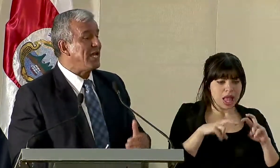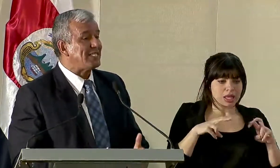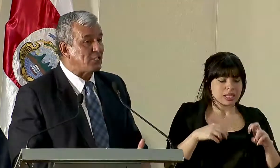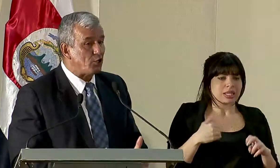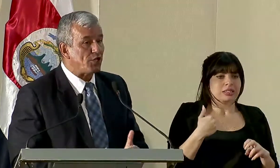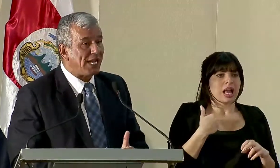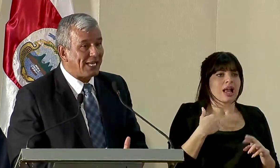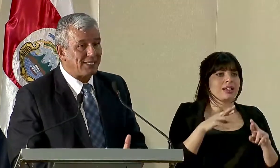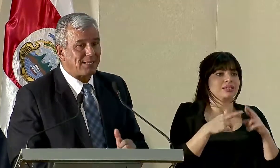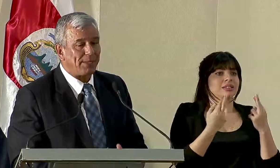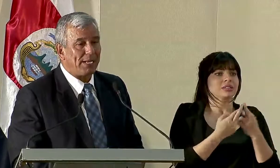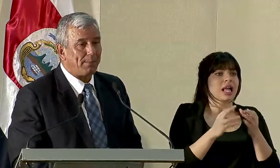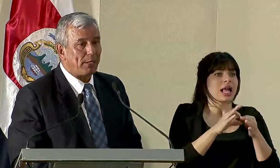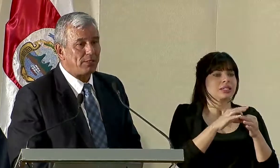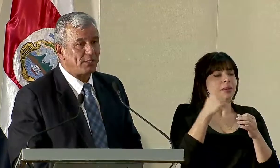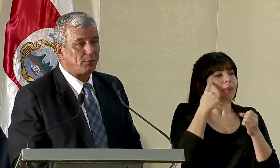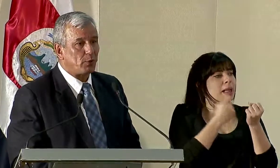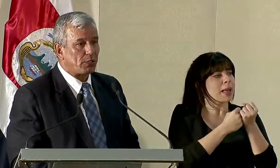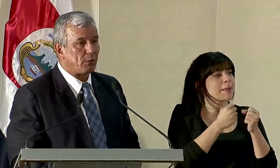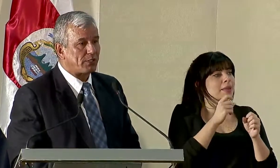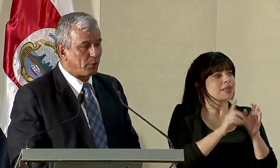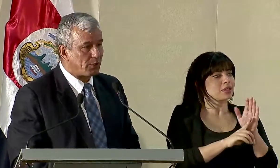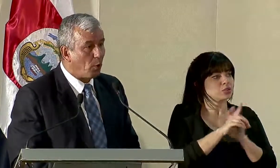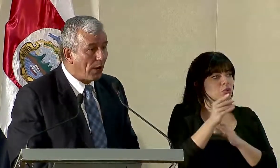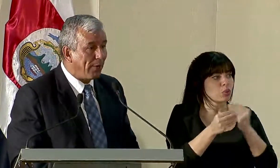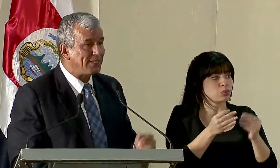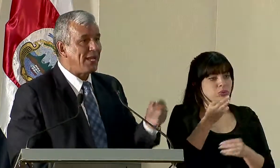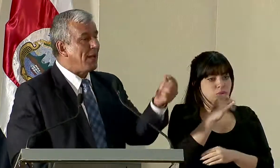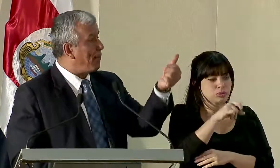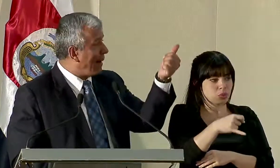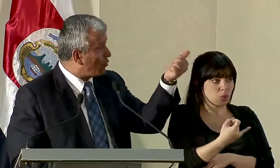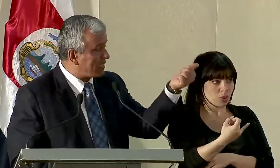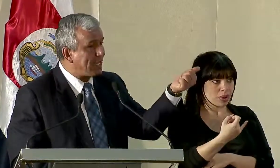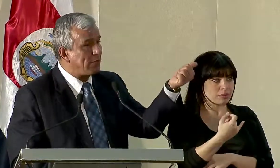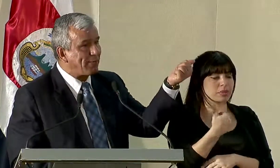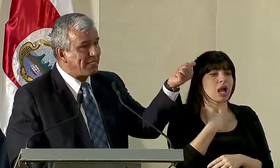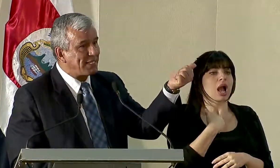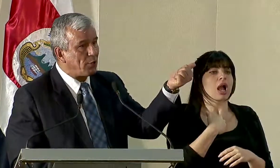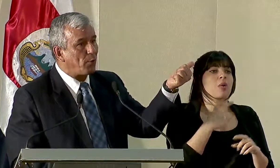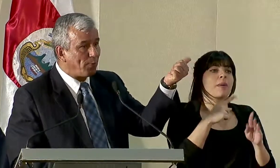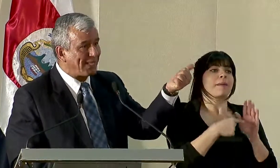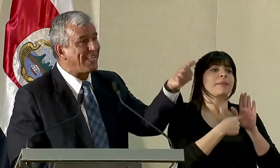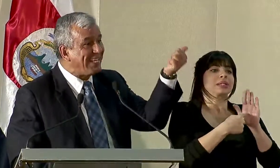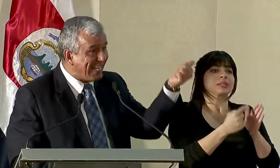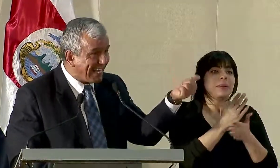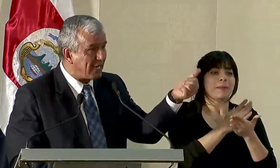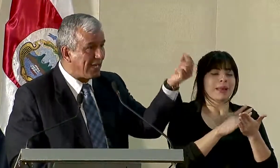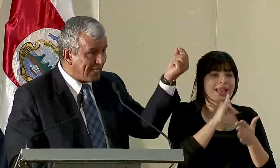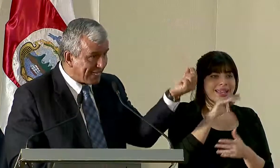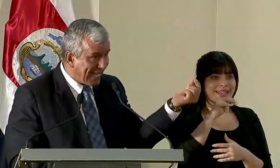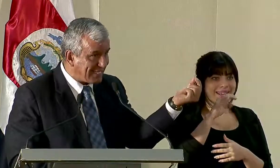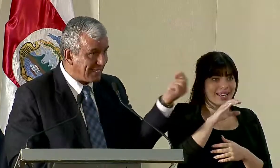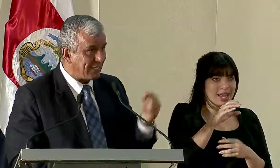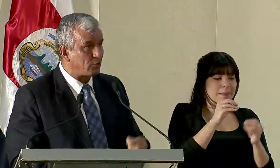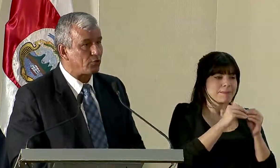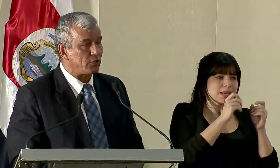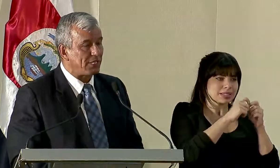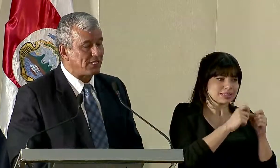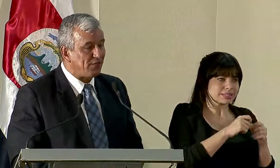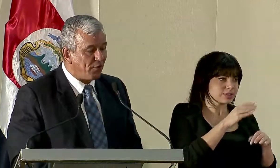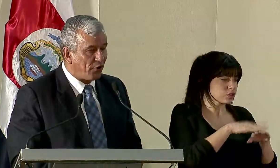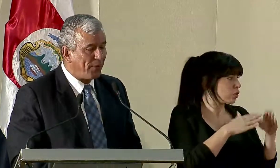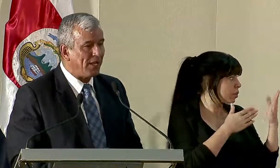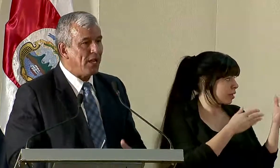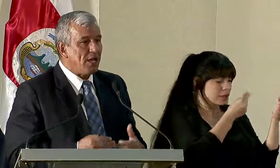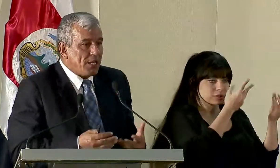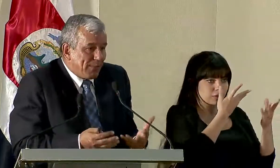Tenemos sesión de la Alianza para el Empleo y el Desarrollo Productivo este próximo jueves, vamos a tener una presentación por parte del INEC en detalle de,